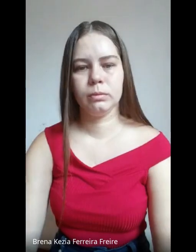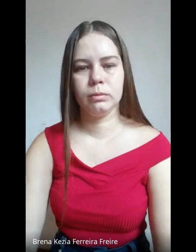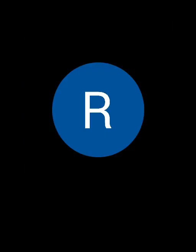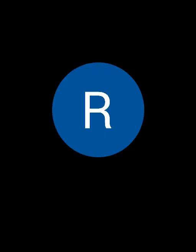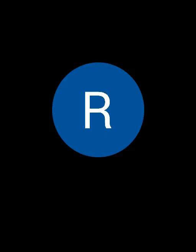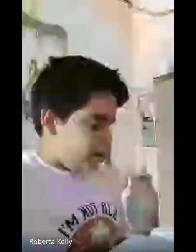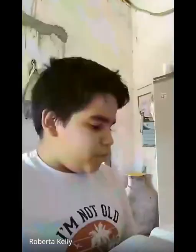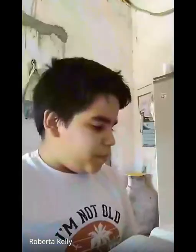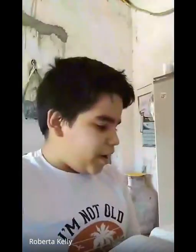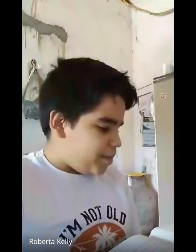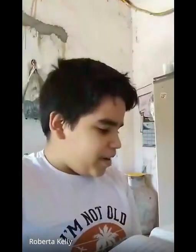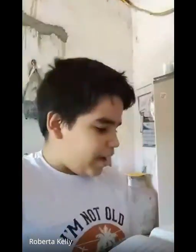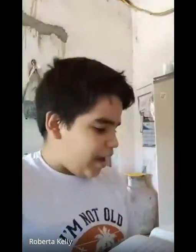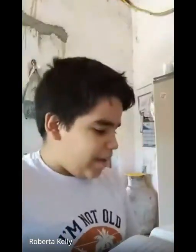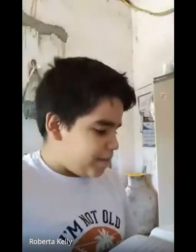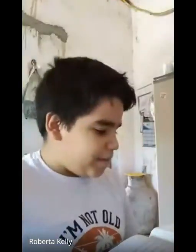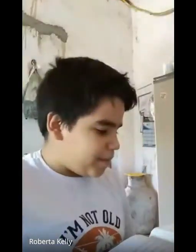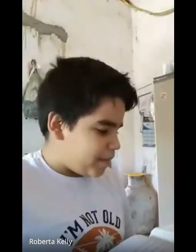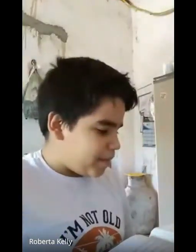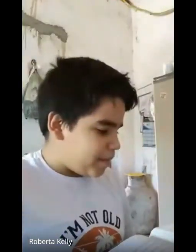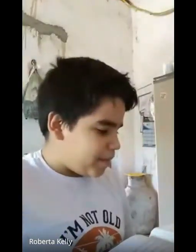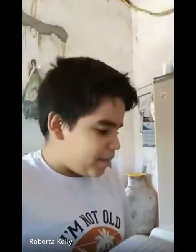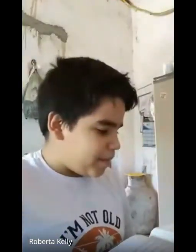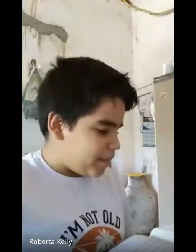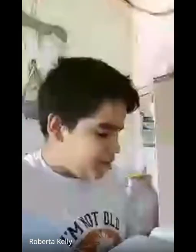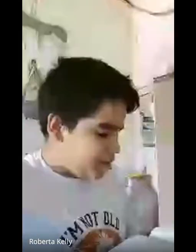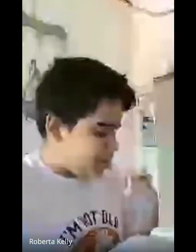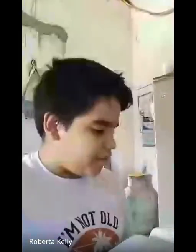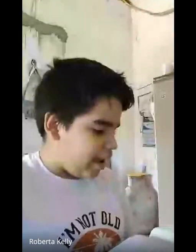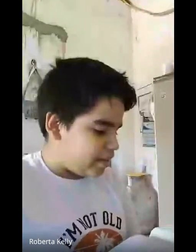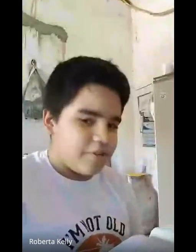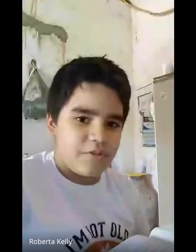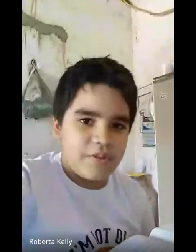Estou sem ânimo para brincar. A moto da minha mãe está destruída.